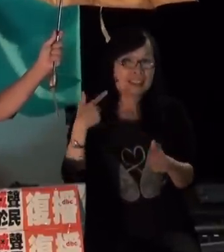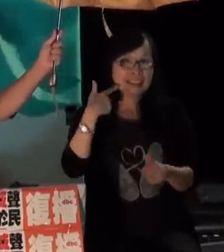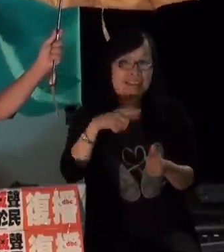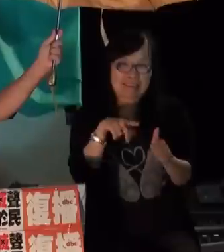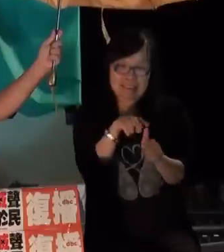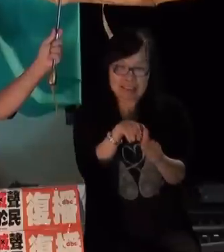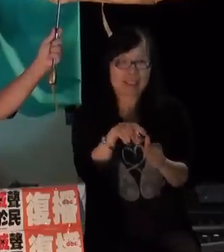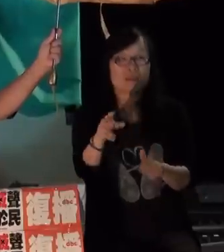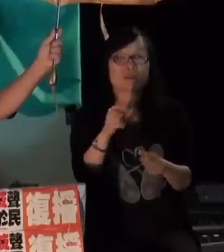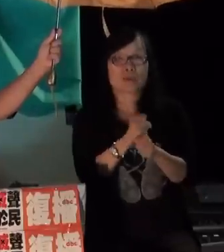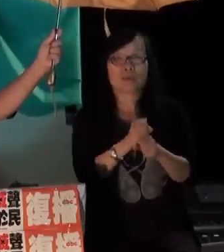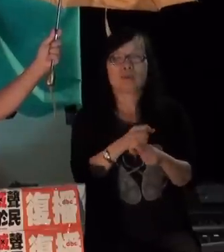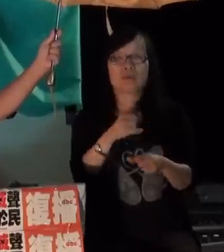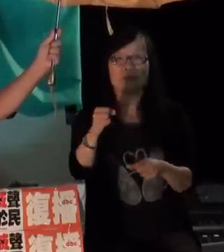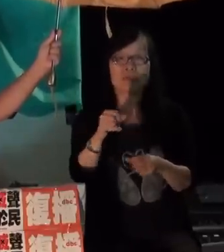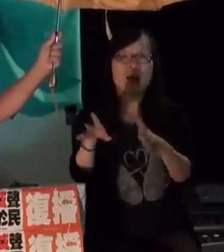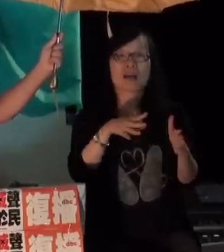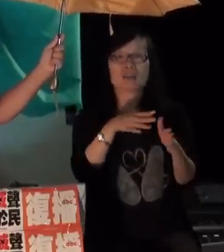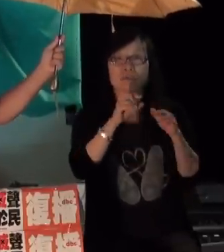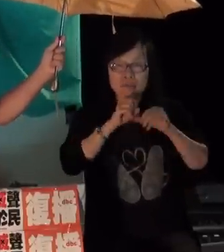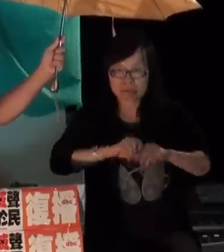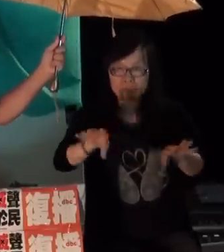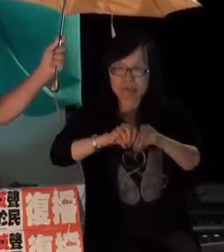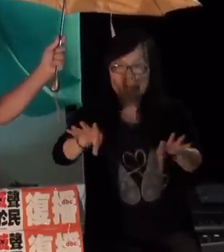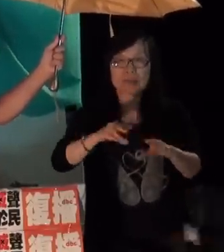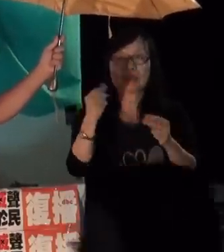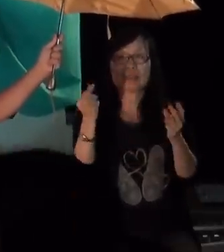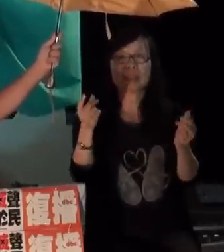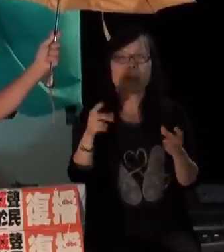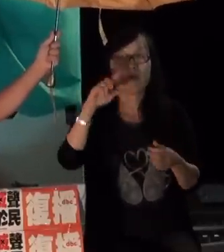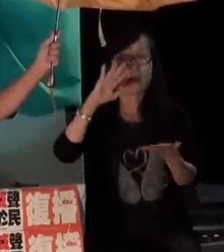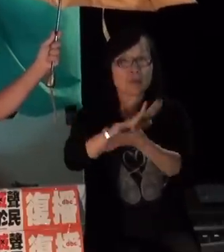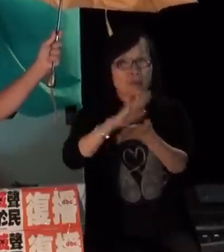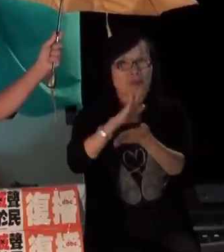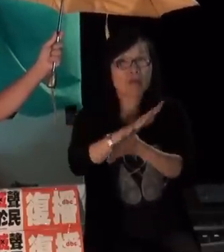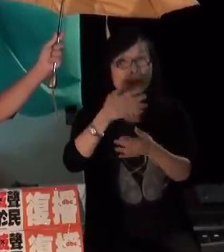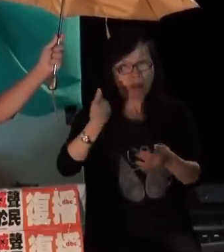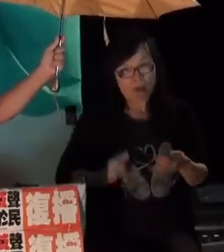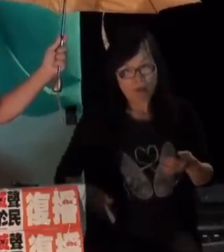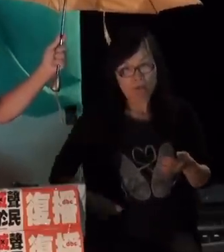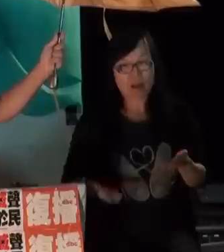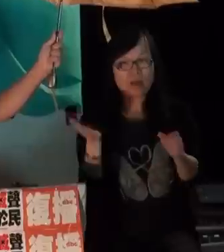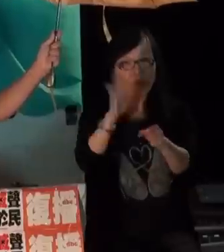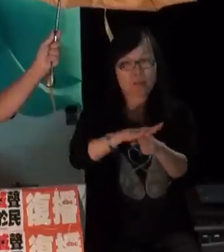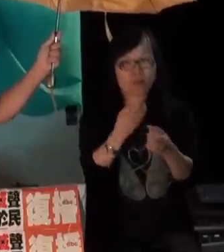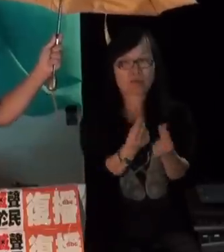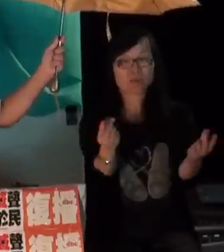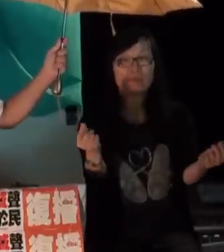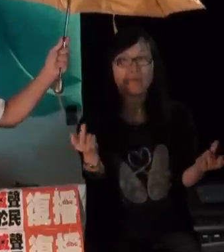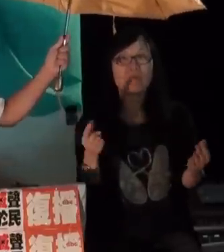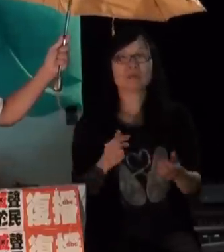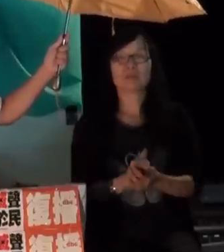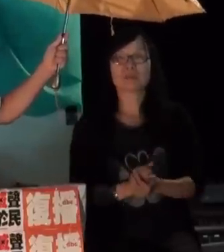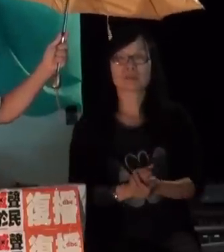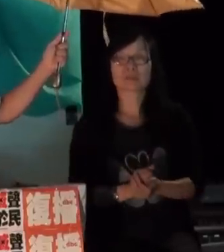打風落雨啊，一定大量水土流失，流走曬啲沙，咁即係每年咧又要嘥幾百萬咧去倒翻啲沙落去。 咁啊，咁啊，